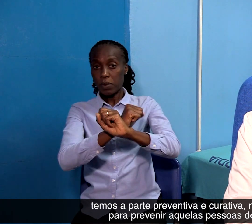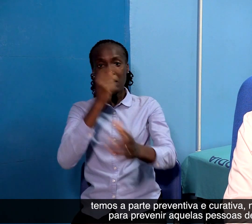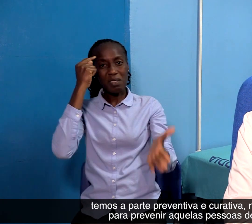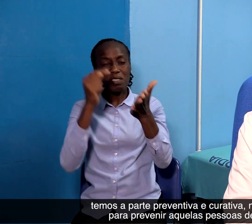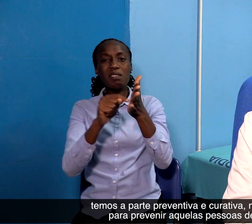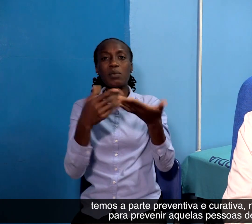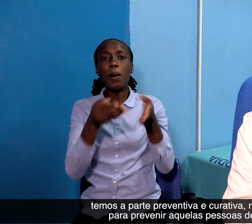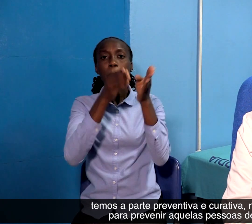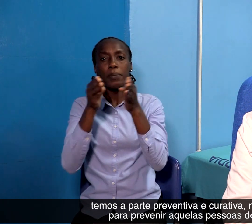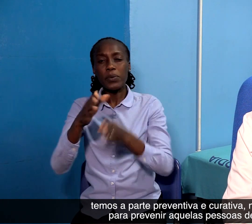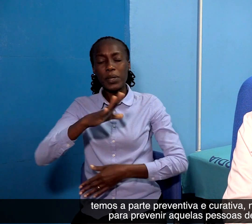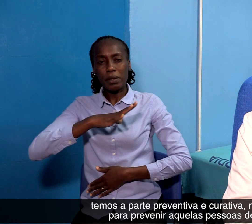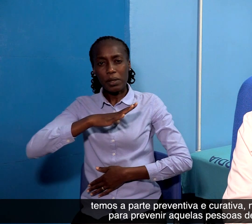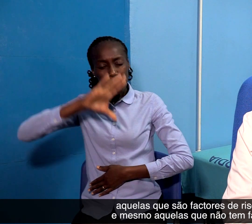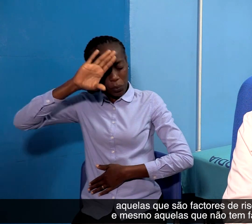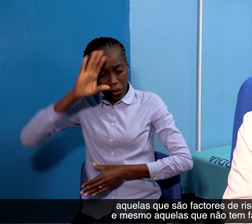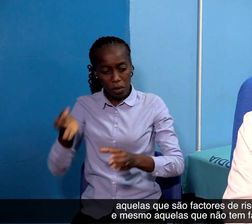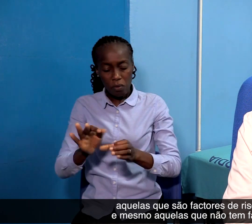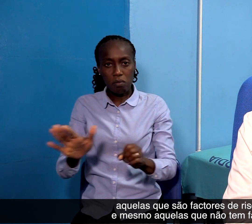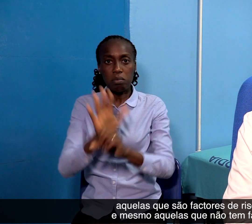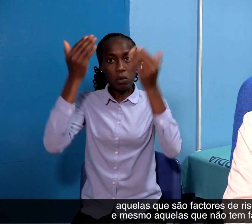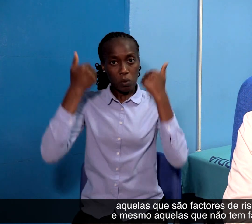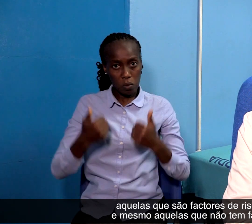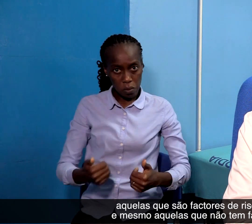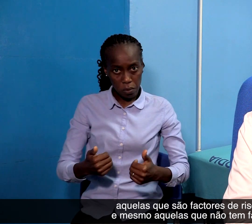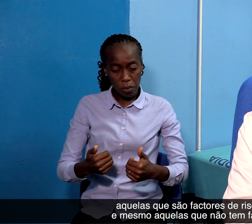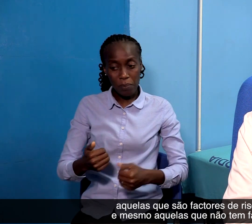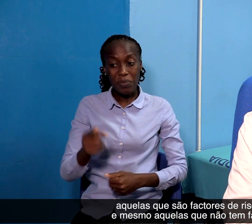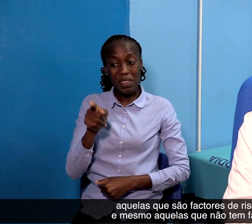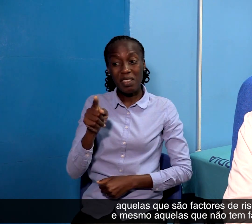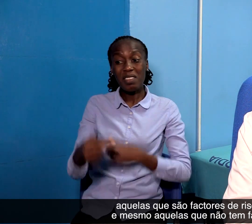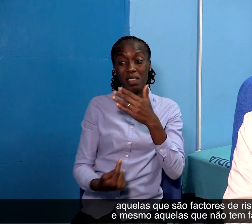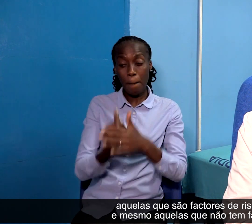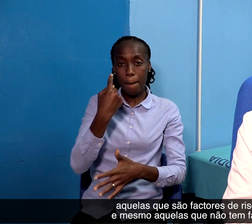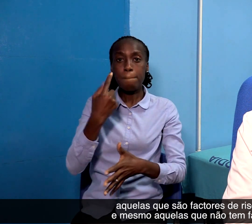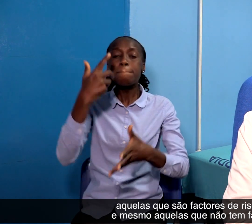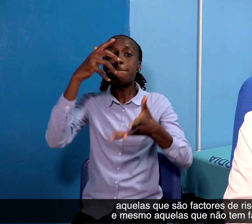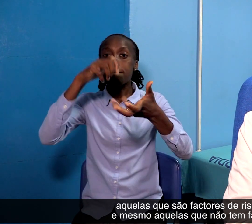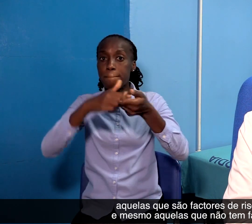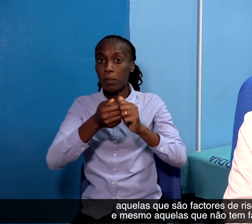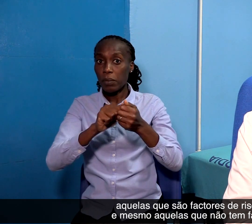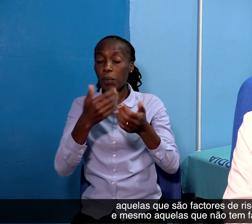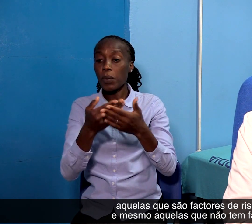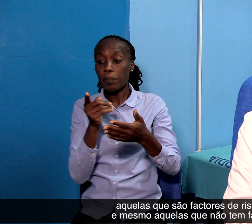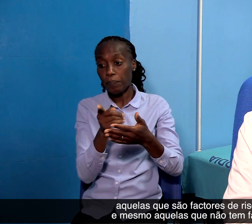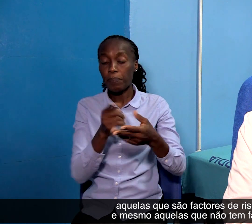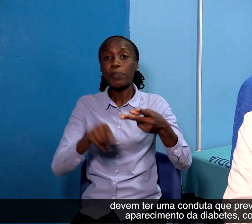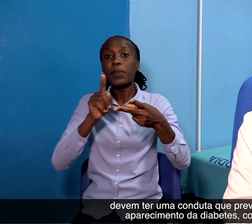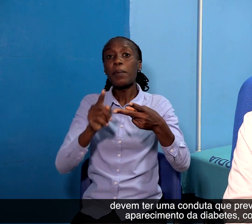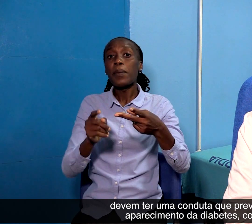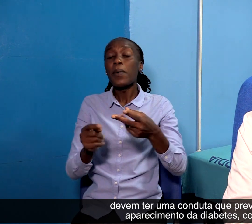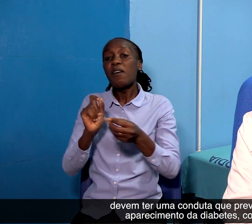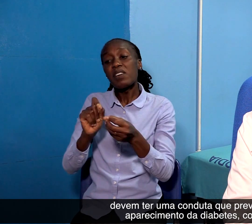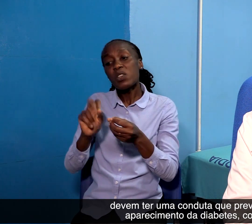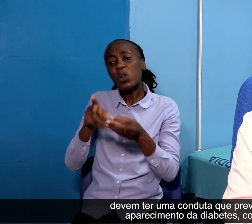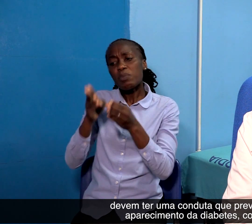aquelas pessoas de terem diabetes, aquelas que são fatores de risco para diabetes, mesmo as que não têm fatores de risco devem